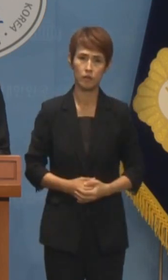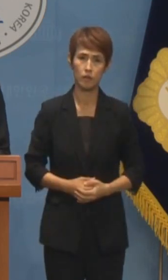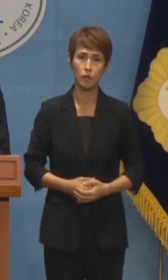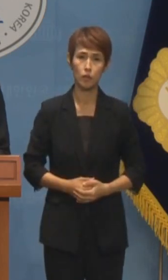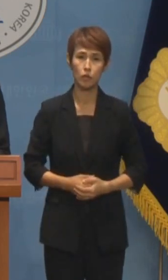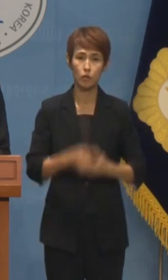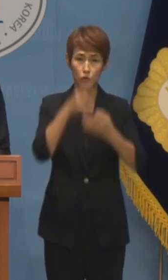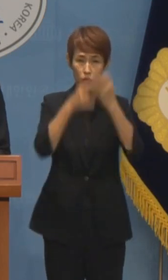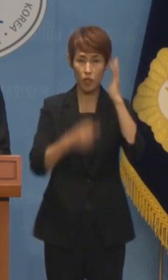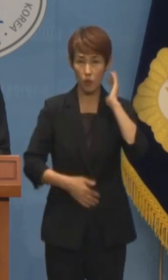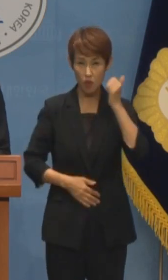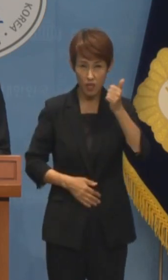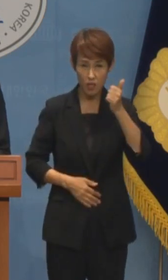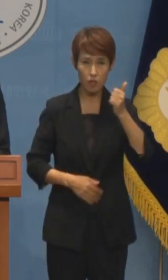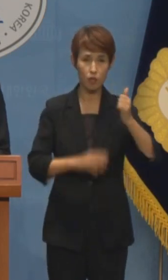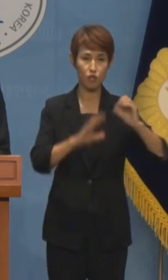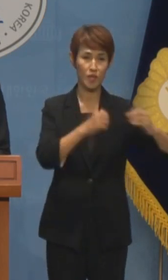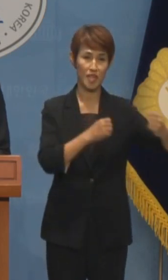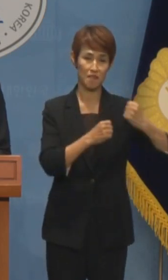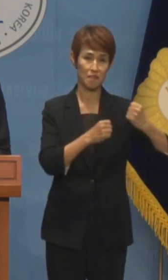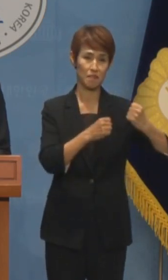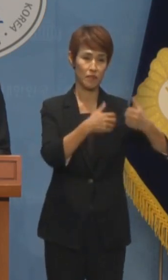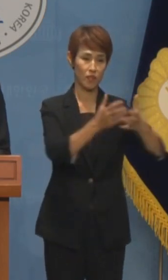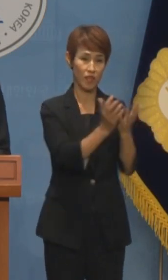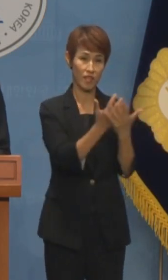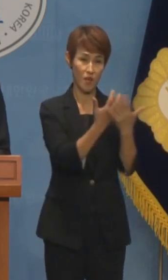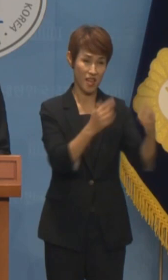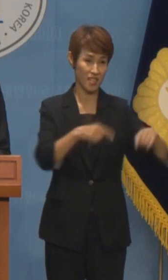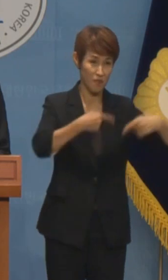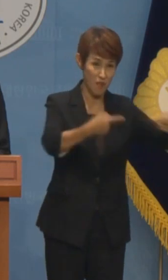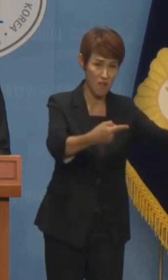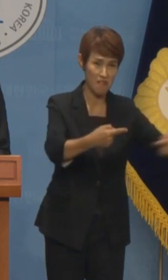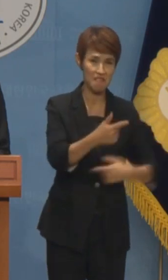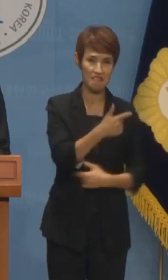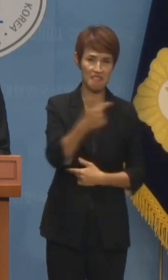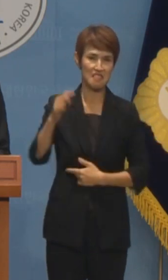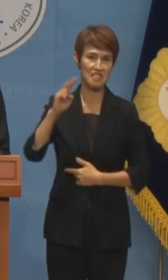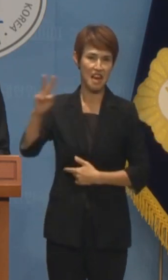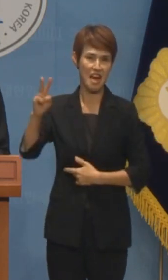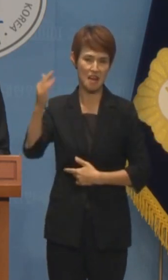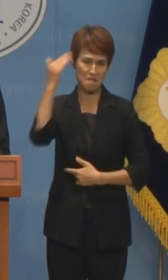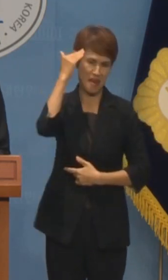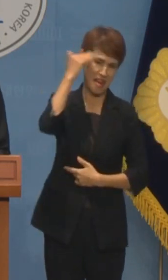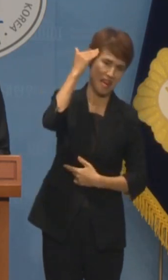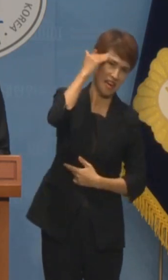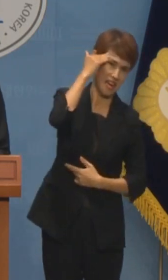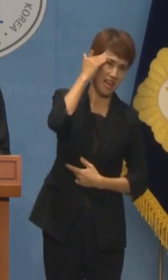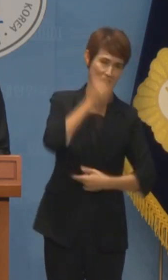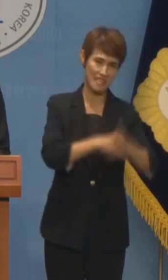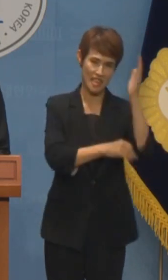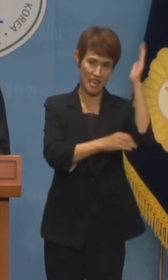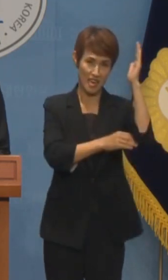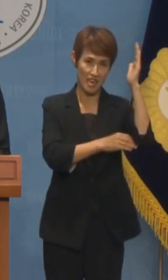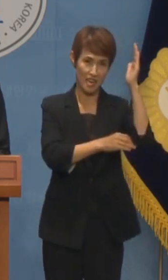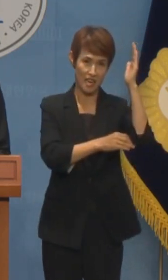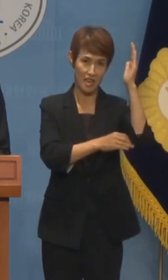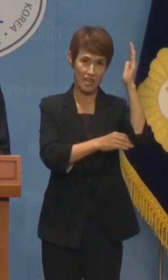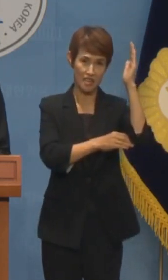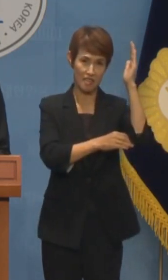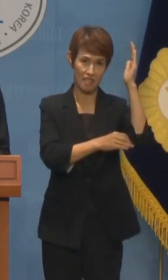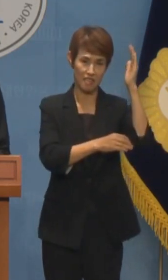대통령이 국민의힘 전당대회에 참석해 거대 야당이 발목을 잡는다며 여소야대에